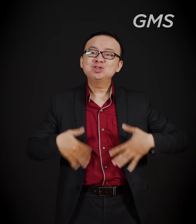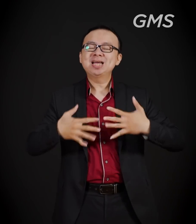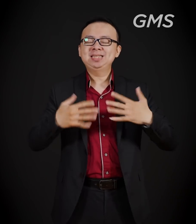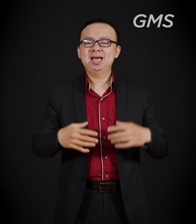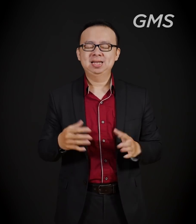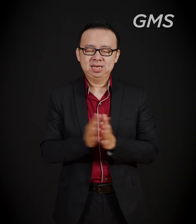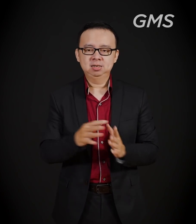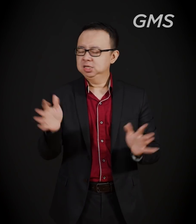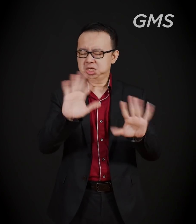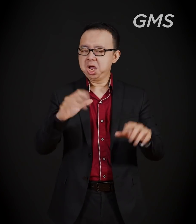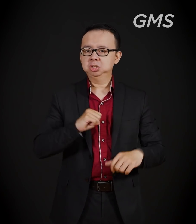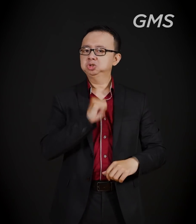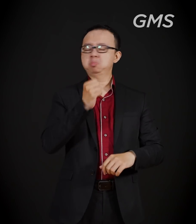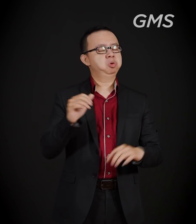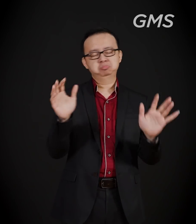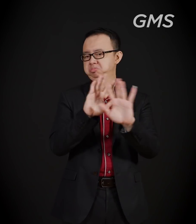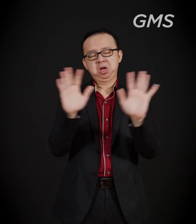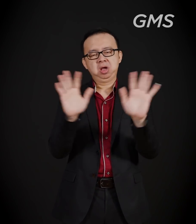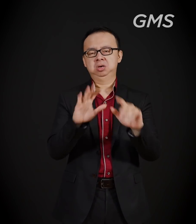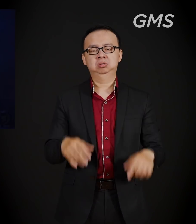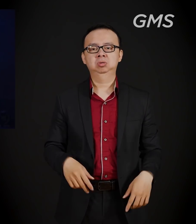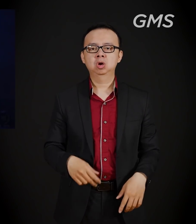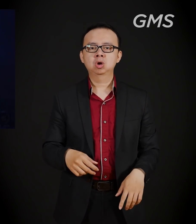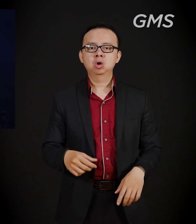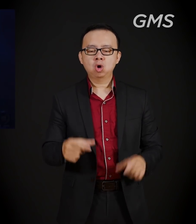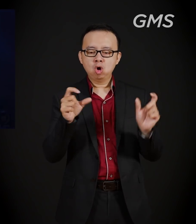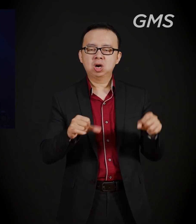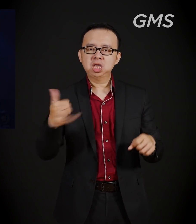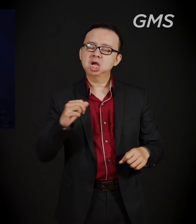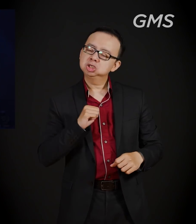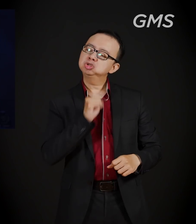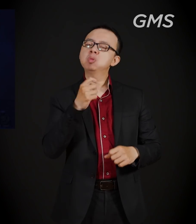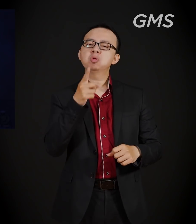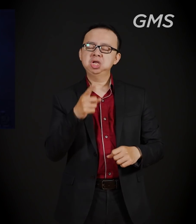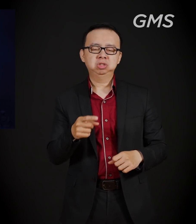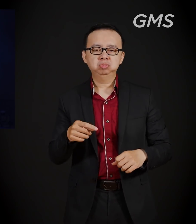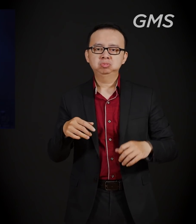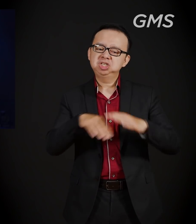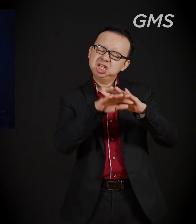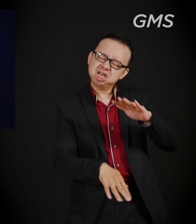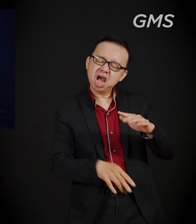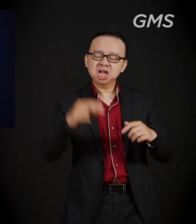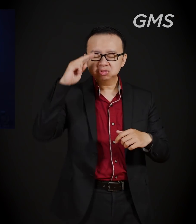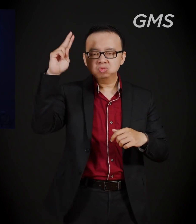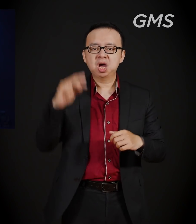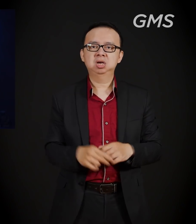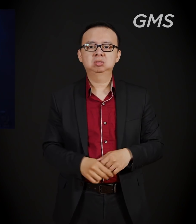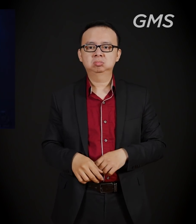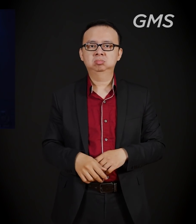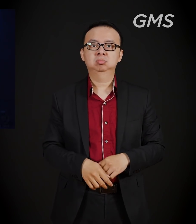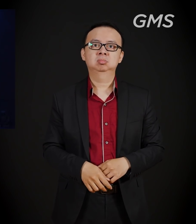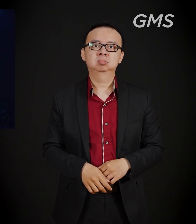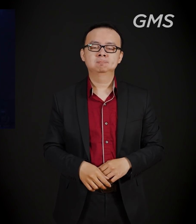sombong, karena Alkitab bilang, orang yang meninggikan diri akan direndahkan. Tapi orang yang merendahkan diri akan ditinggikan Tuhan.